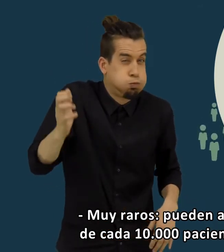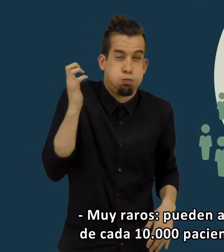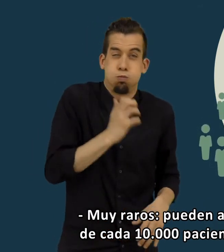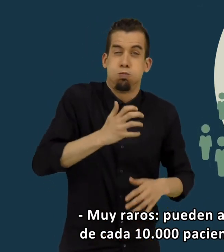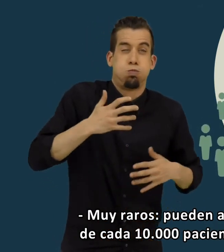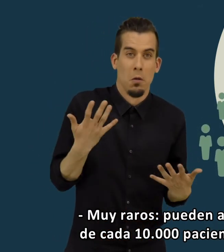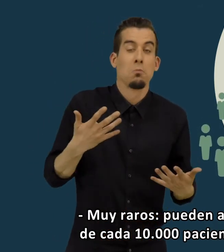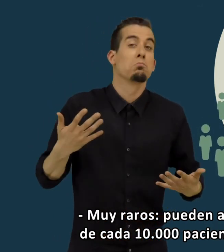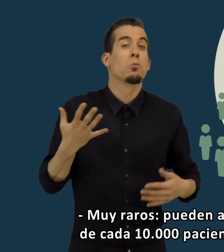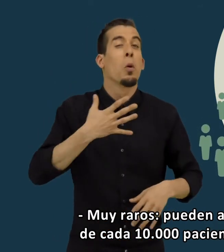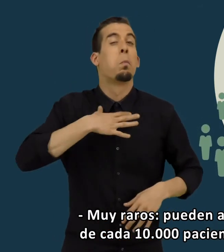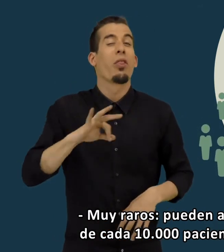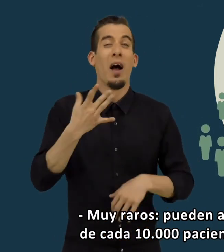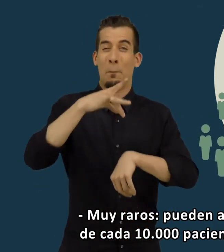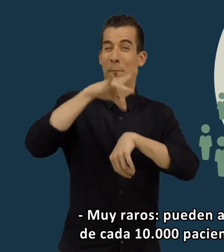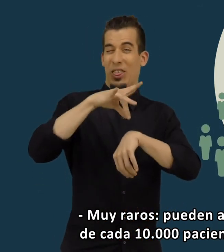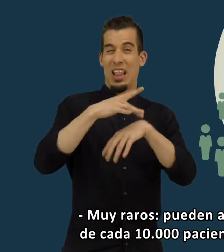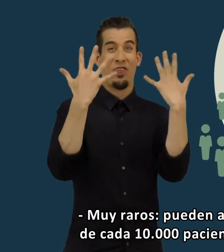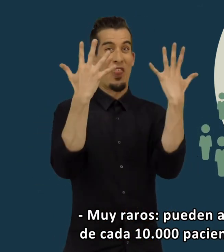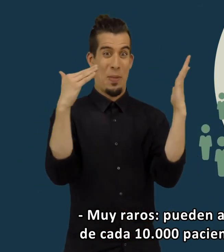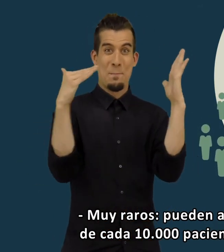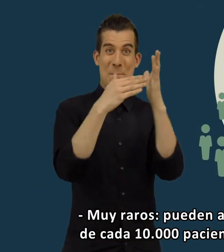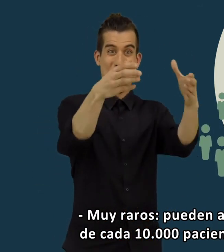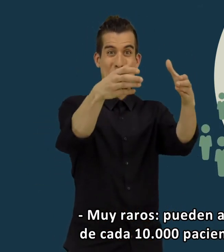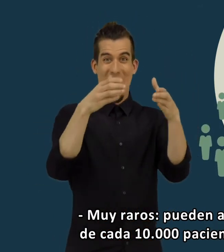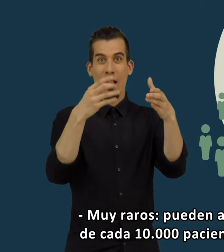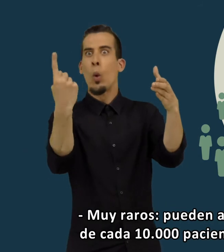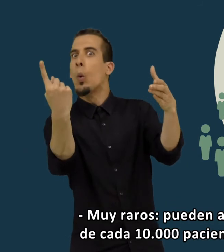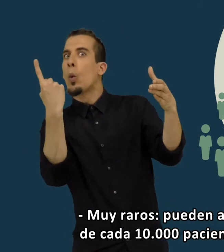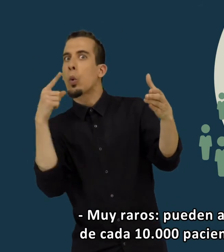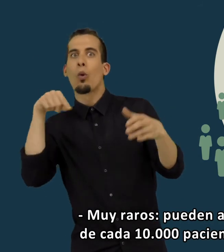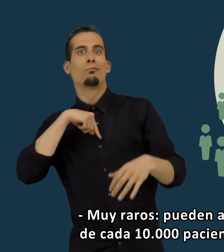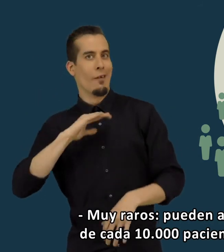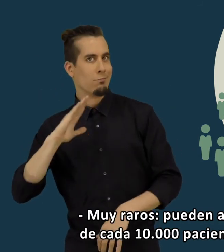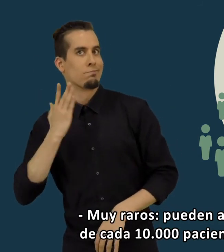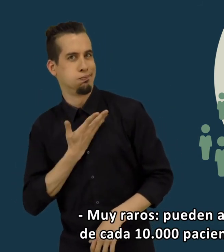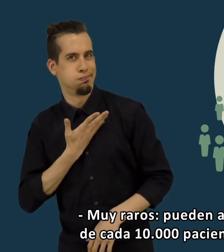Muy raros. Pueden afectar hasta 1 de cada 10.000 pacientes o personas.